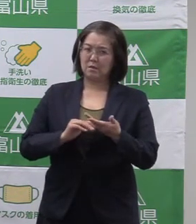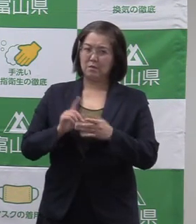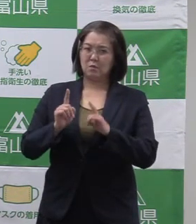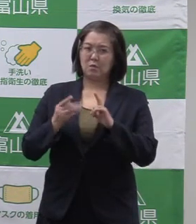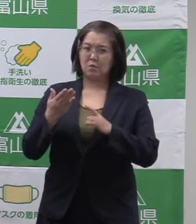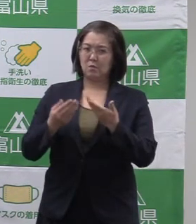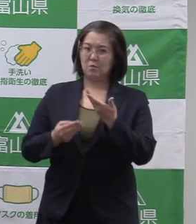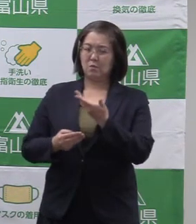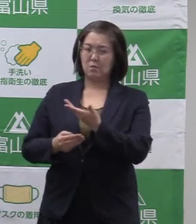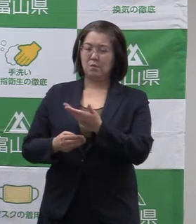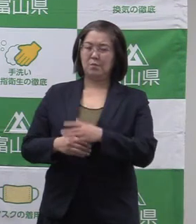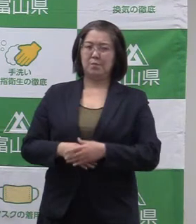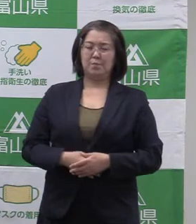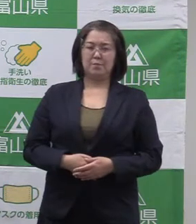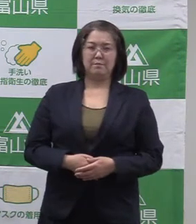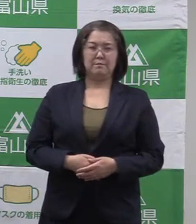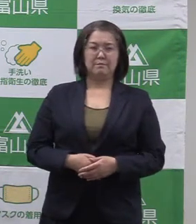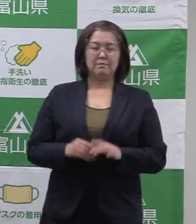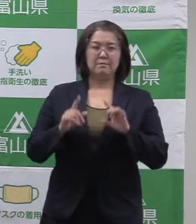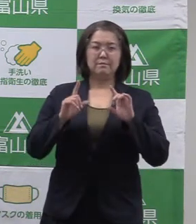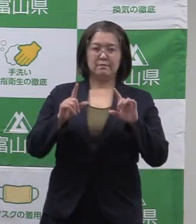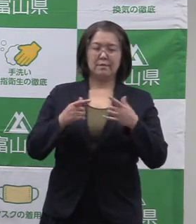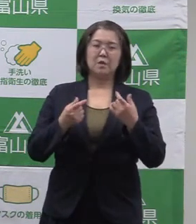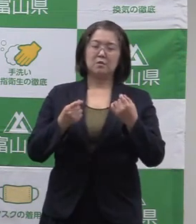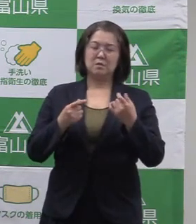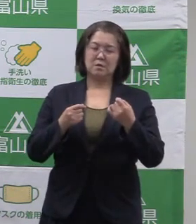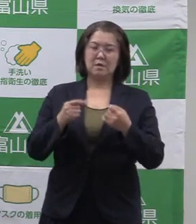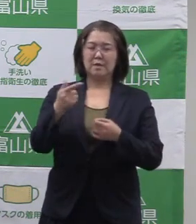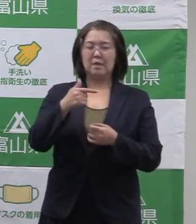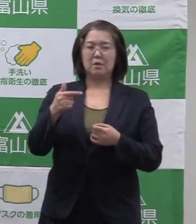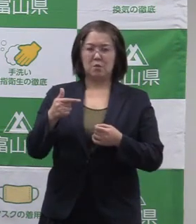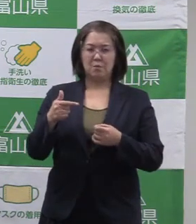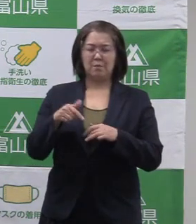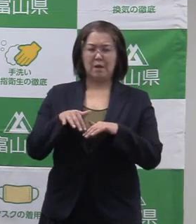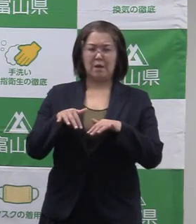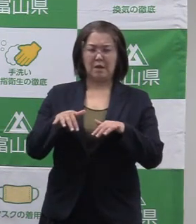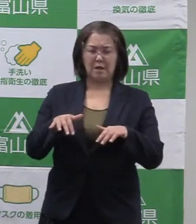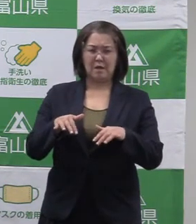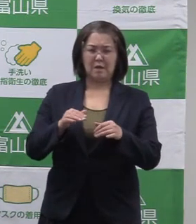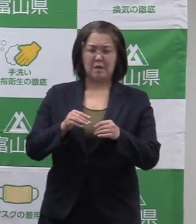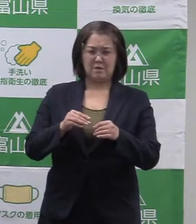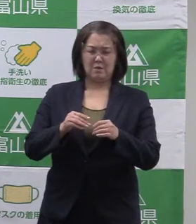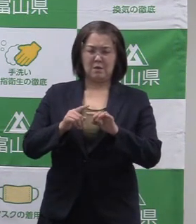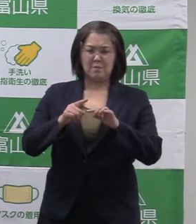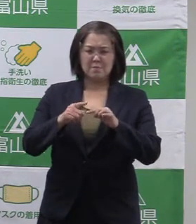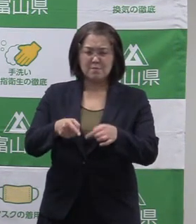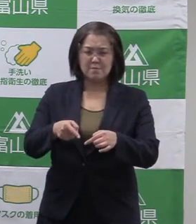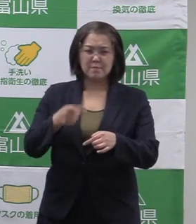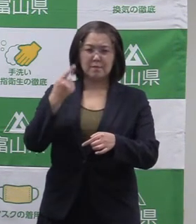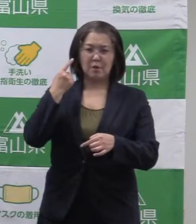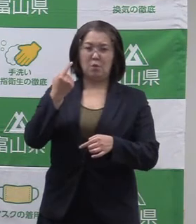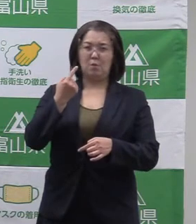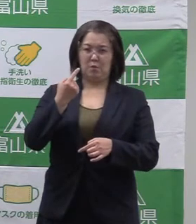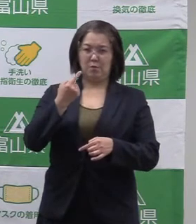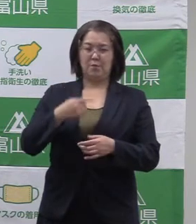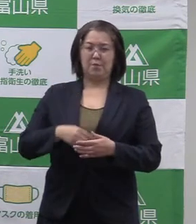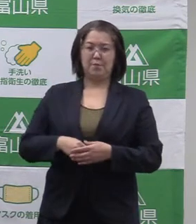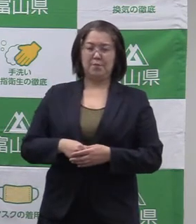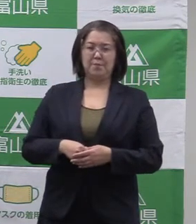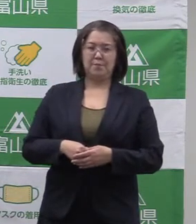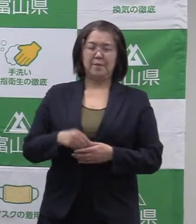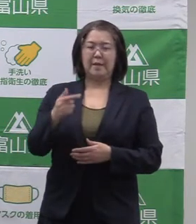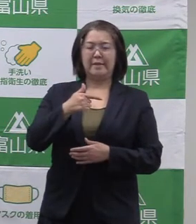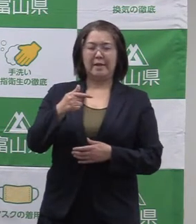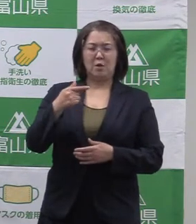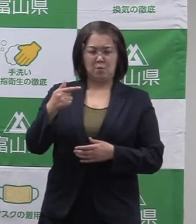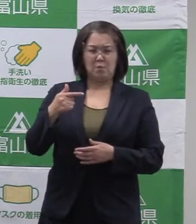。 そうです、襲来したというか、その入り口には我々入ったというふうに理解しています。第6波